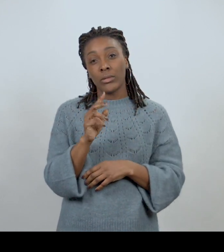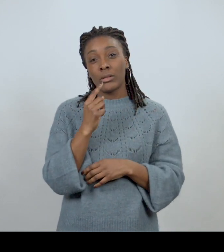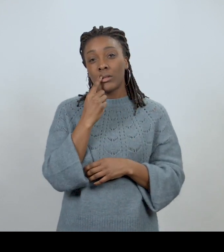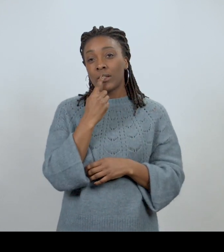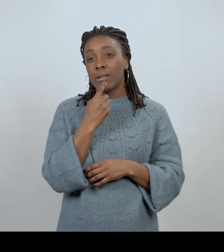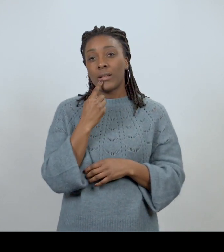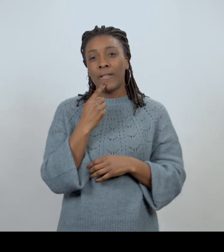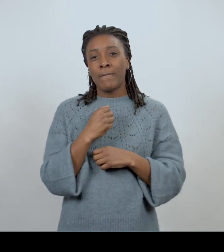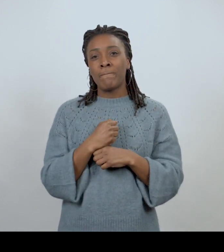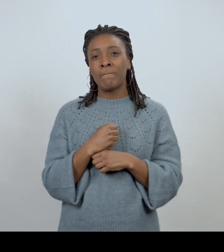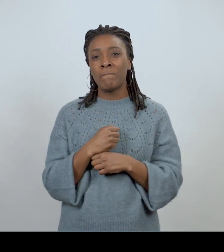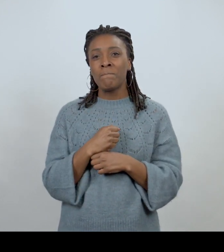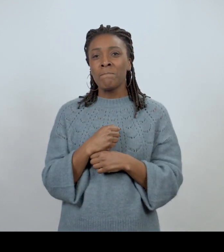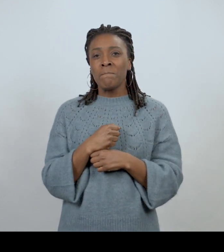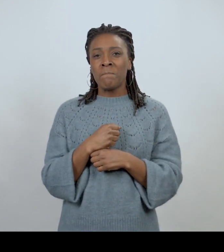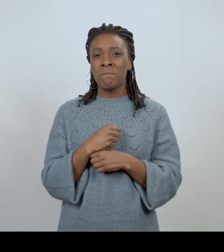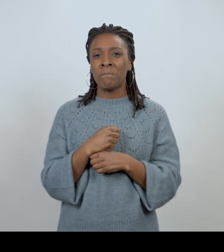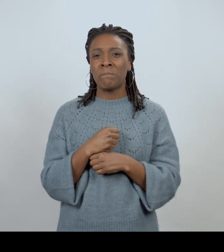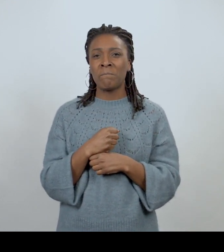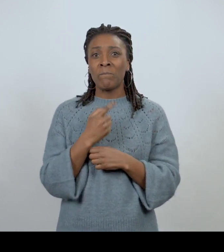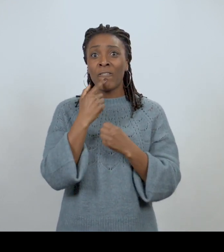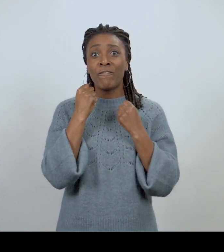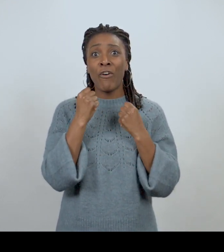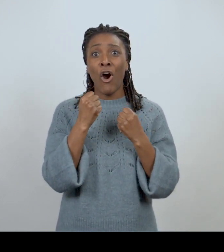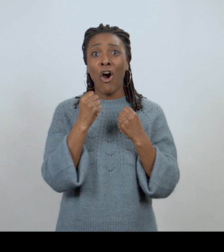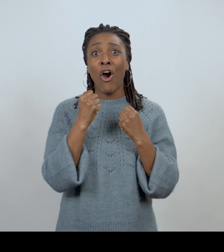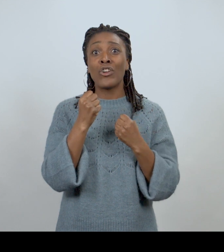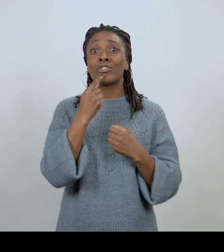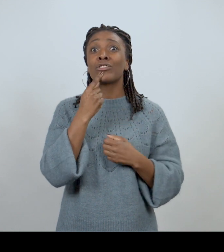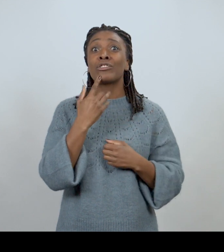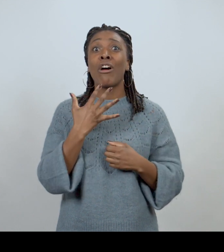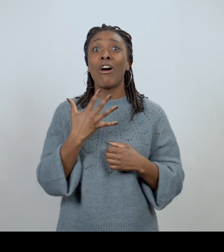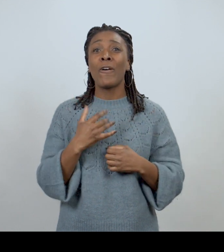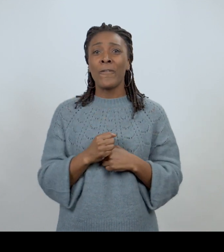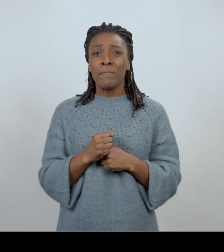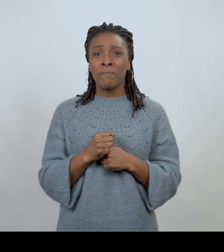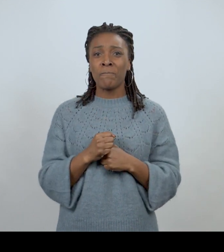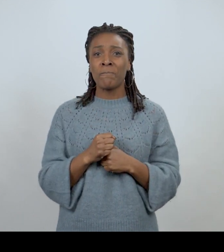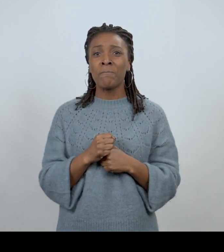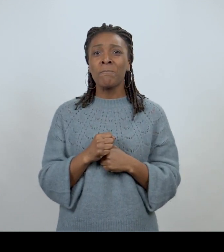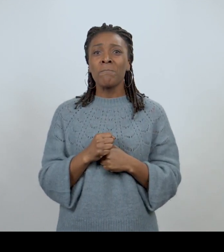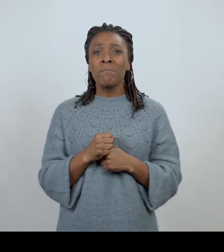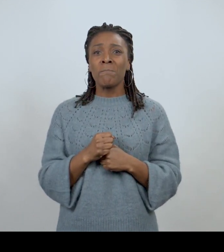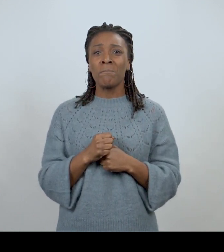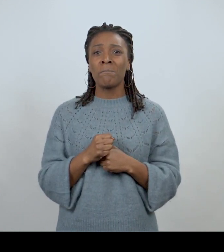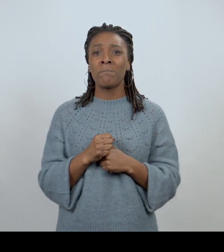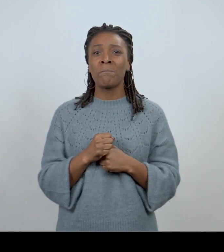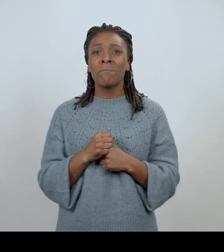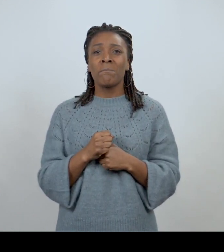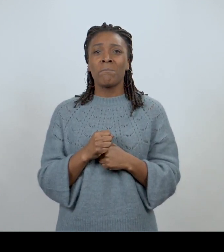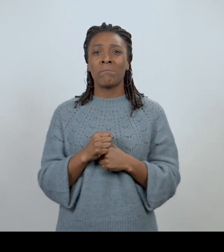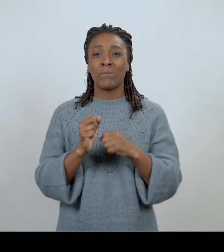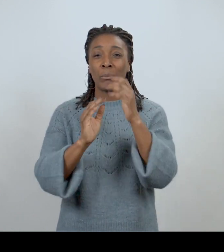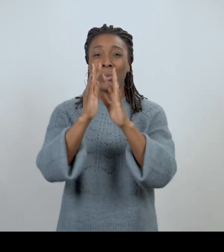la lèvre inférieure, si fort qu'elle luisait de sang. La flamme brûlait comme le